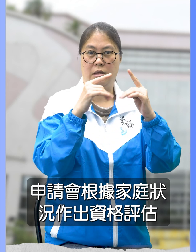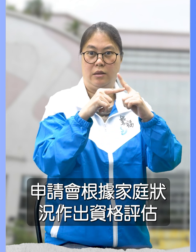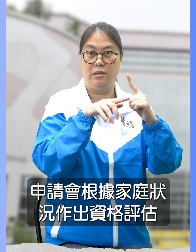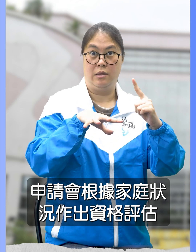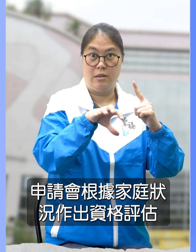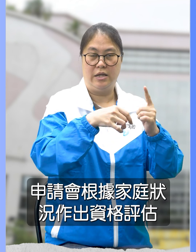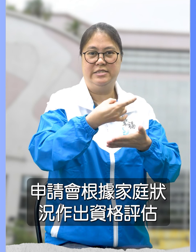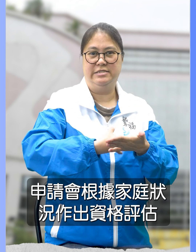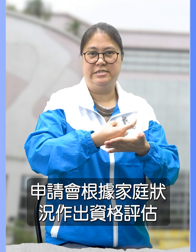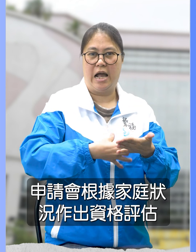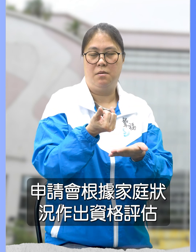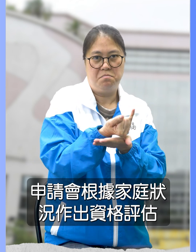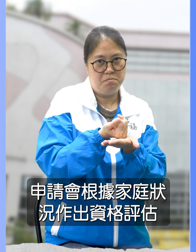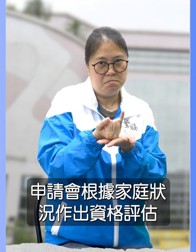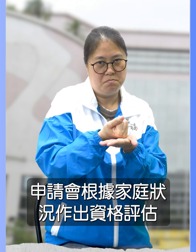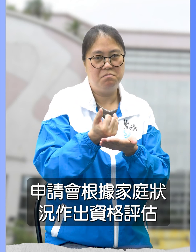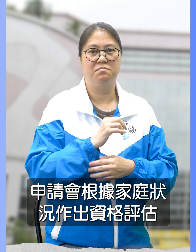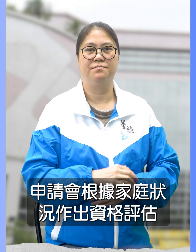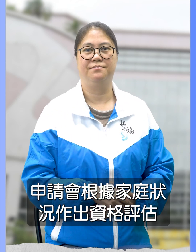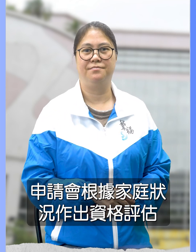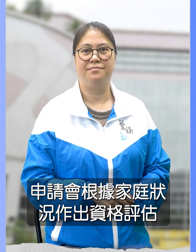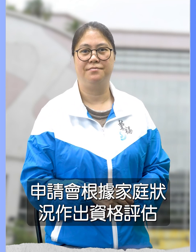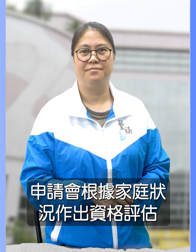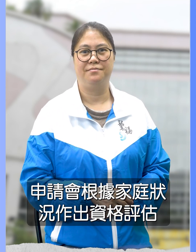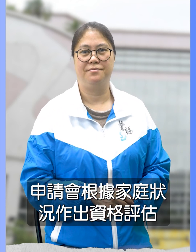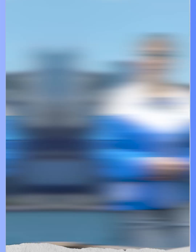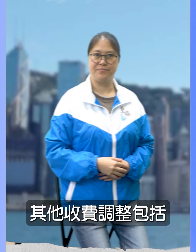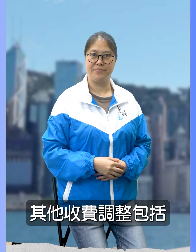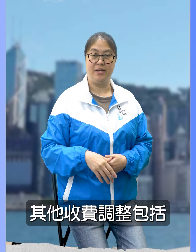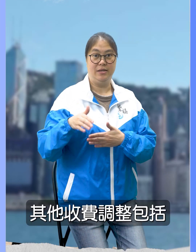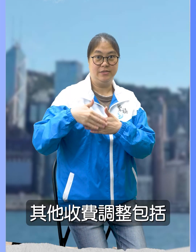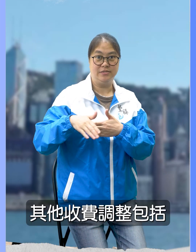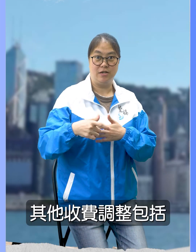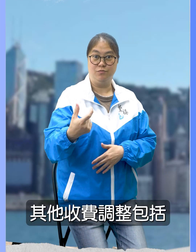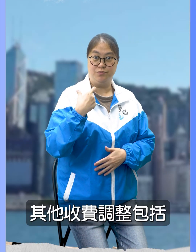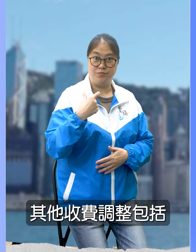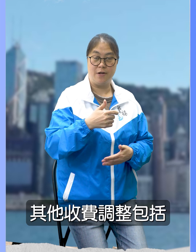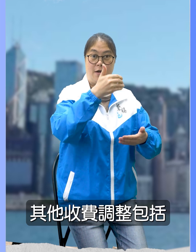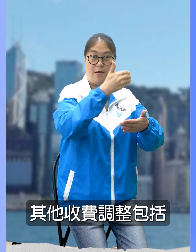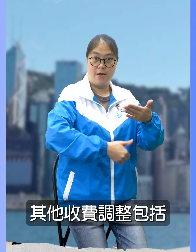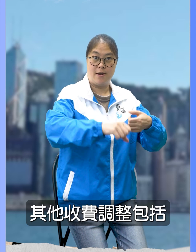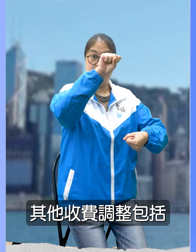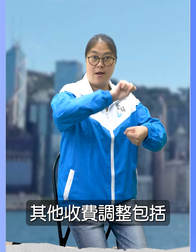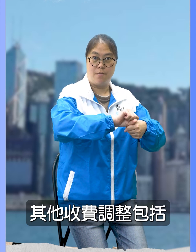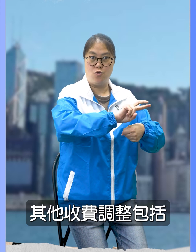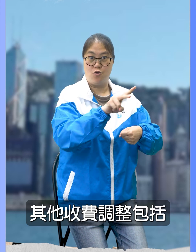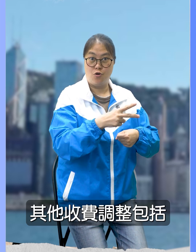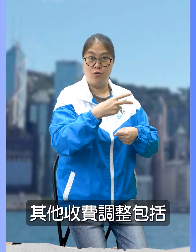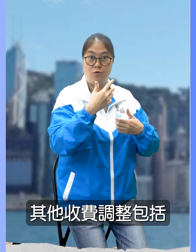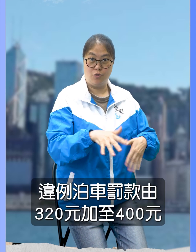會根據家庭狀況作出資格評估。其他收費調整包括違